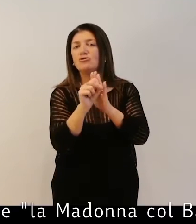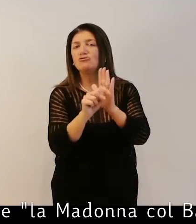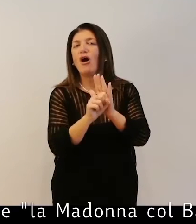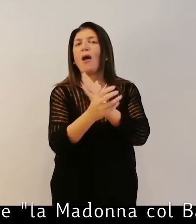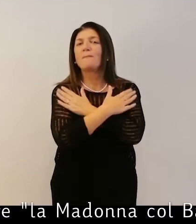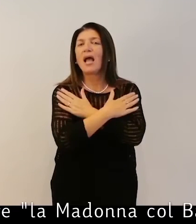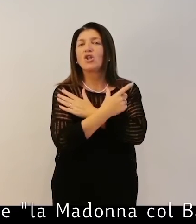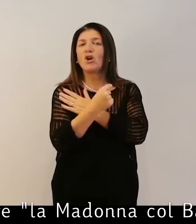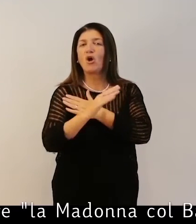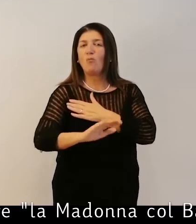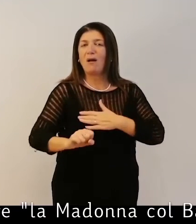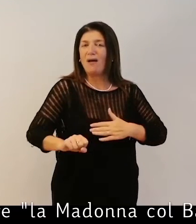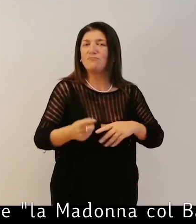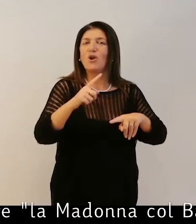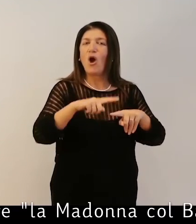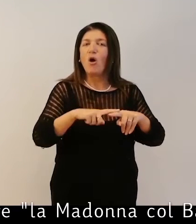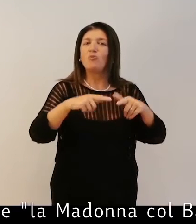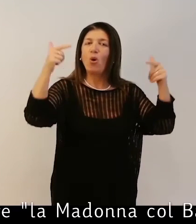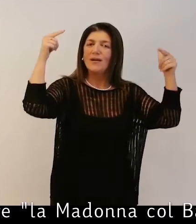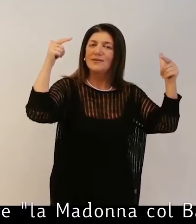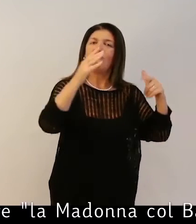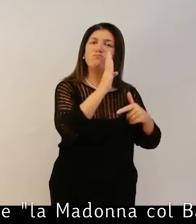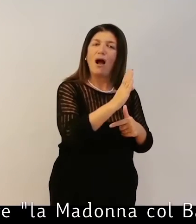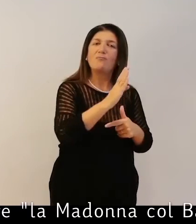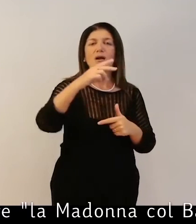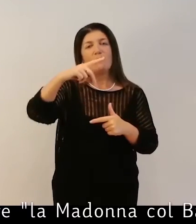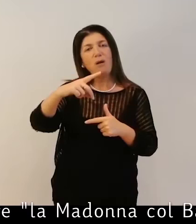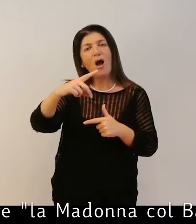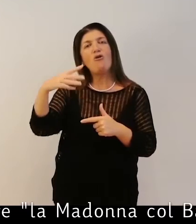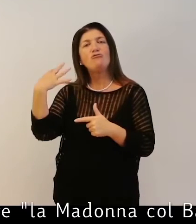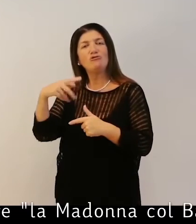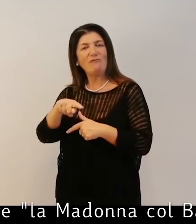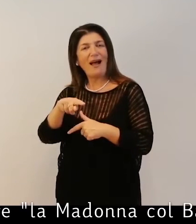col bambino e i Santi Barbara, Paolo e Giovannino,